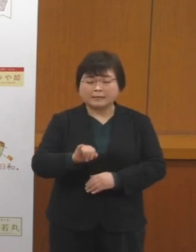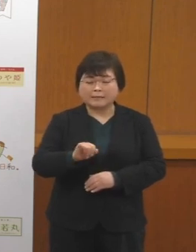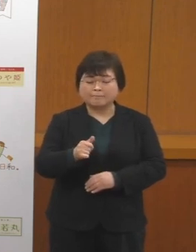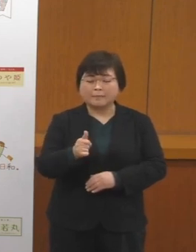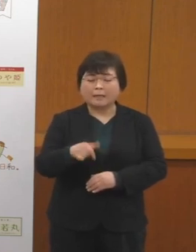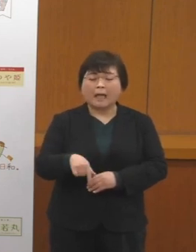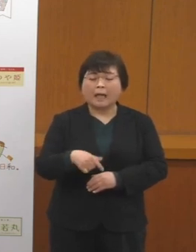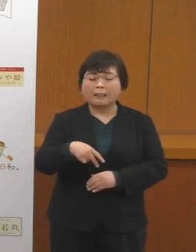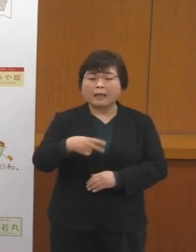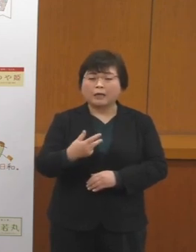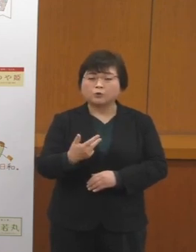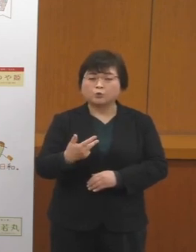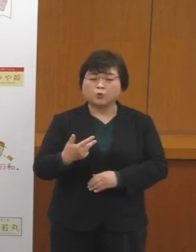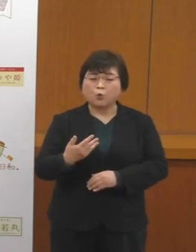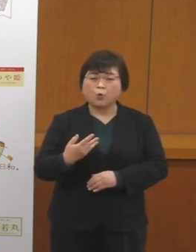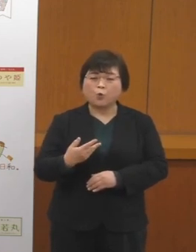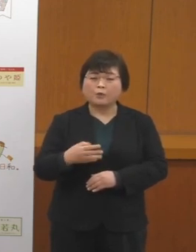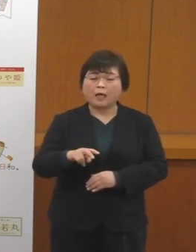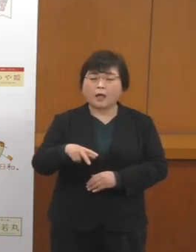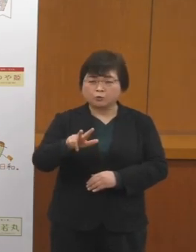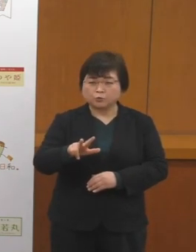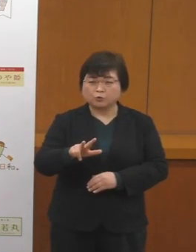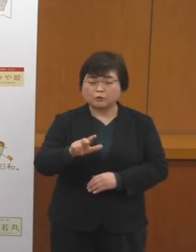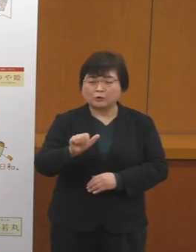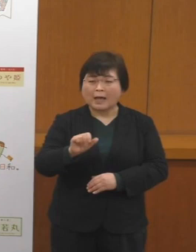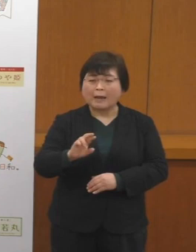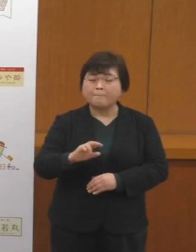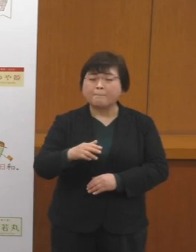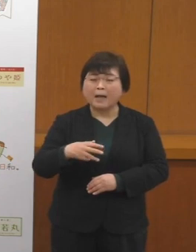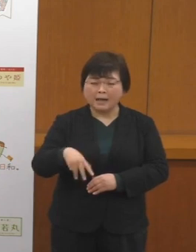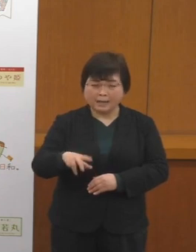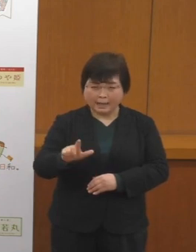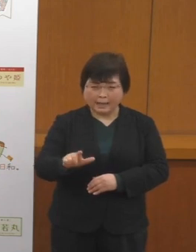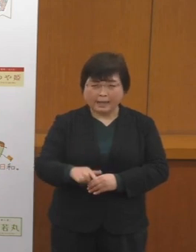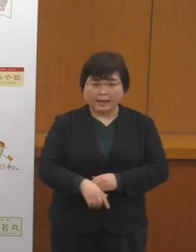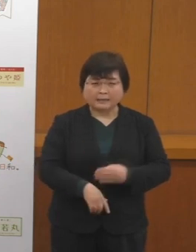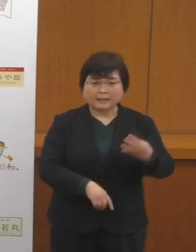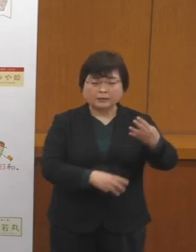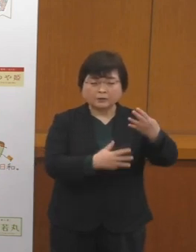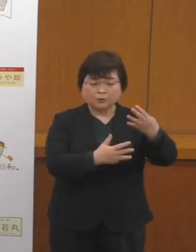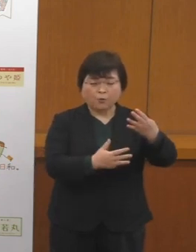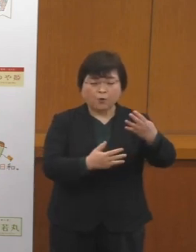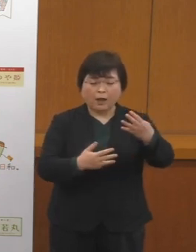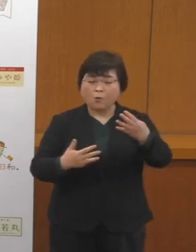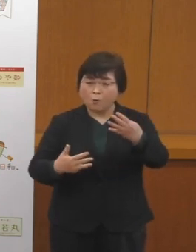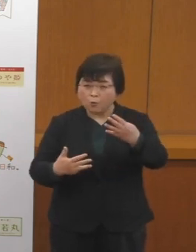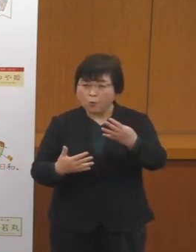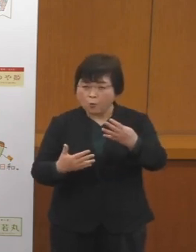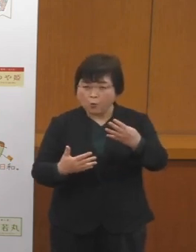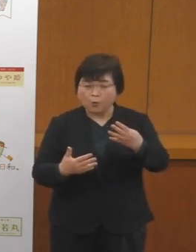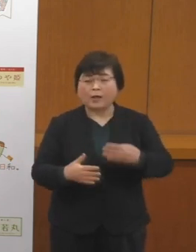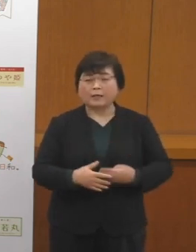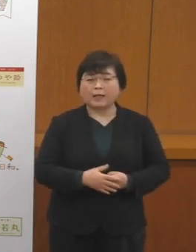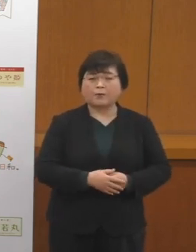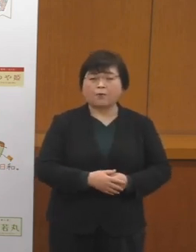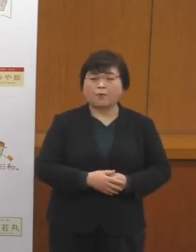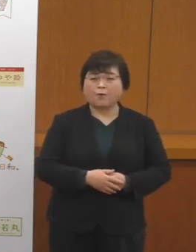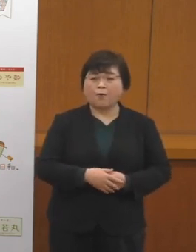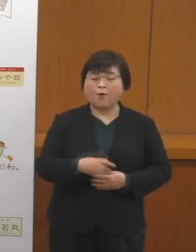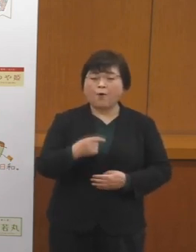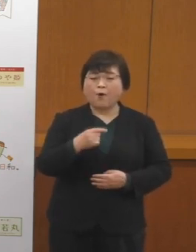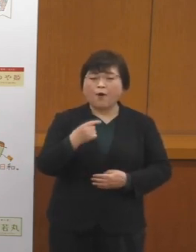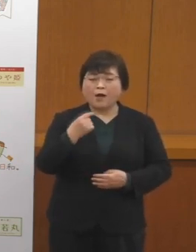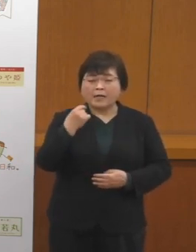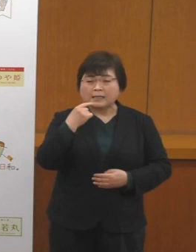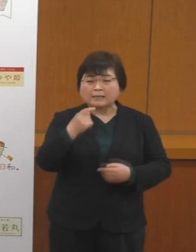アランマーレが4月8日9日に行われたV1リーグのビクトリーナ姫路との入れ替え